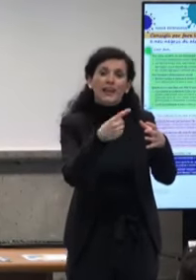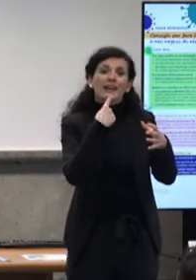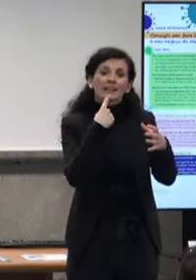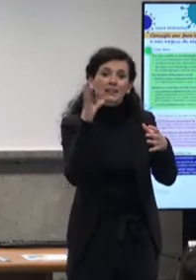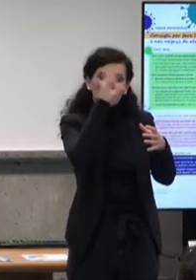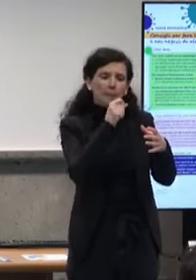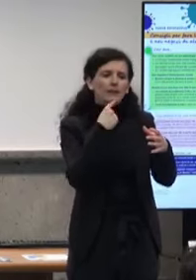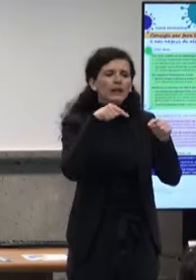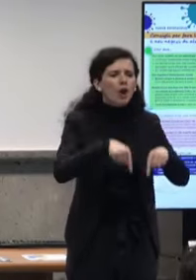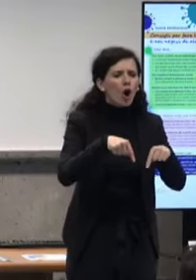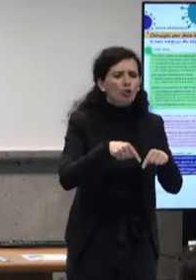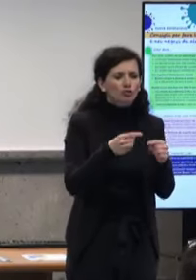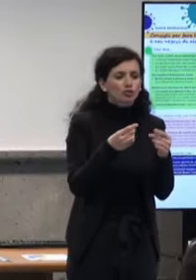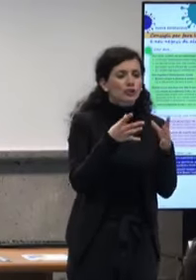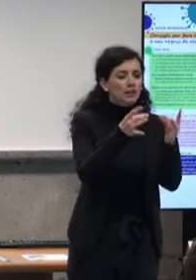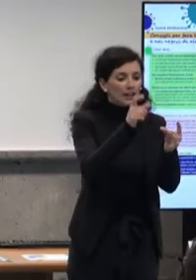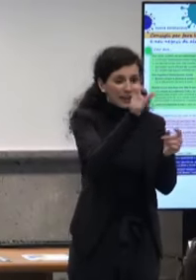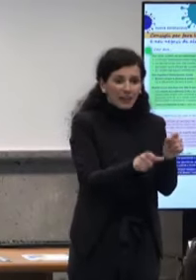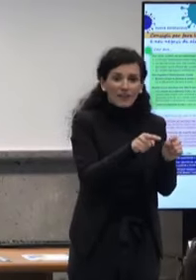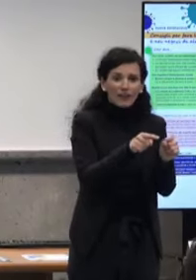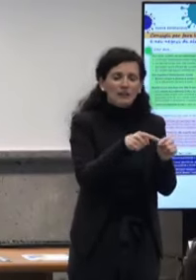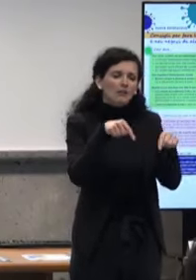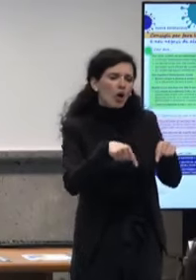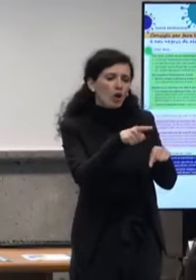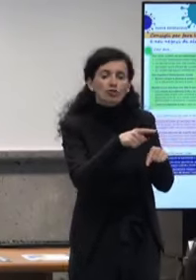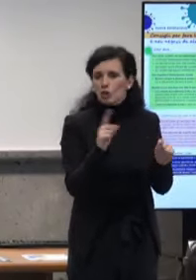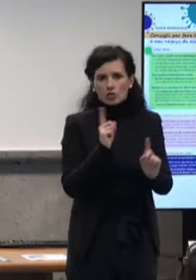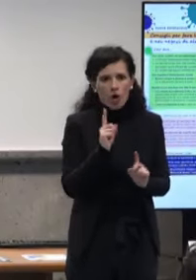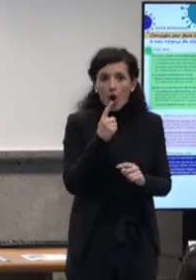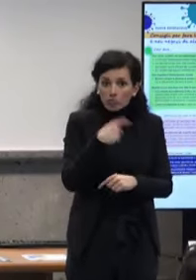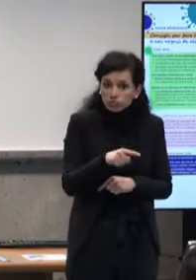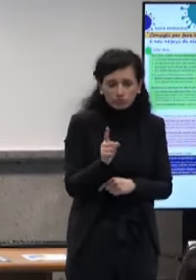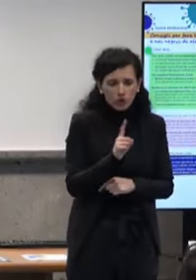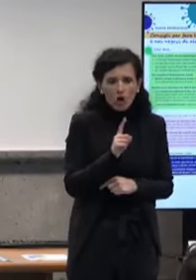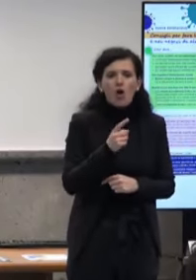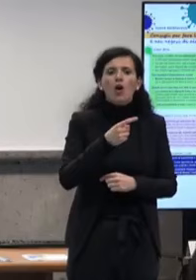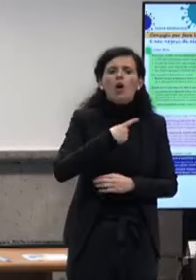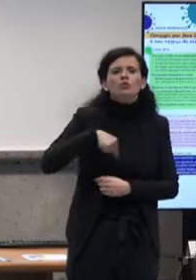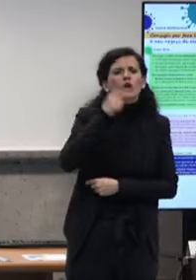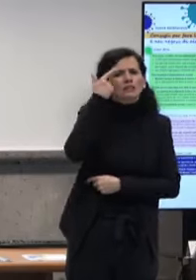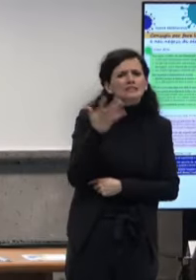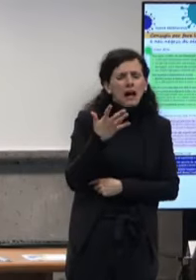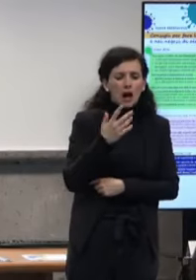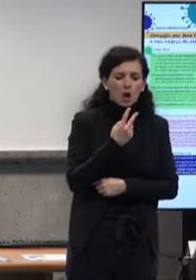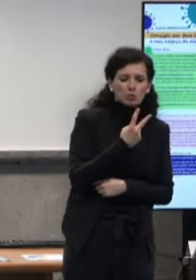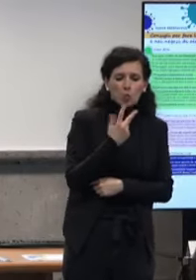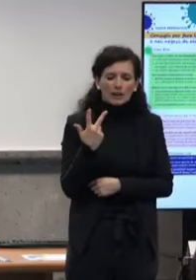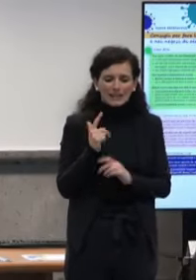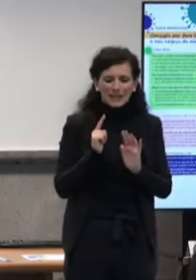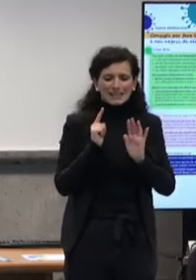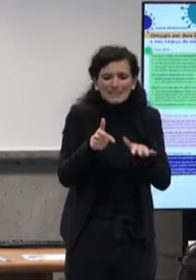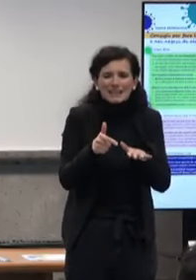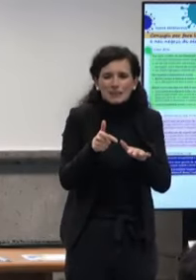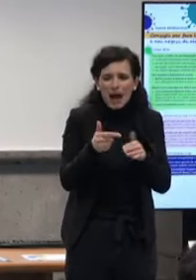contagiato oggi non è così noi sappiamo quello che è avvenuto dalle due alle tre settimane precedenti perché lo